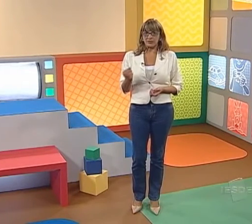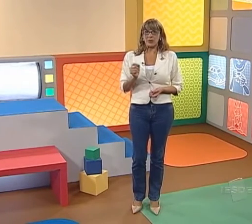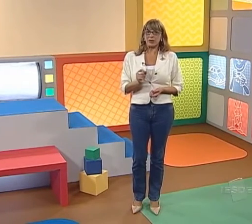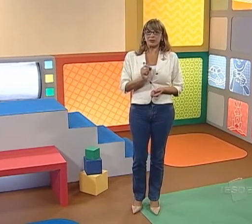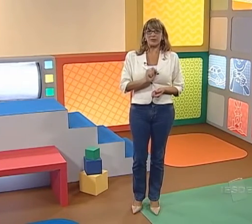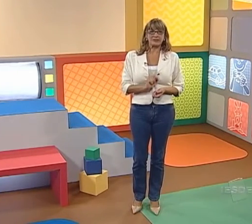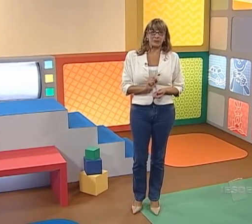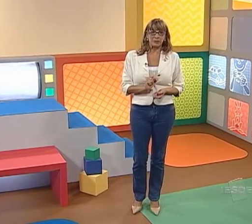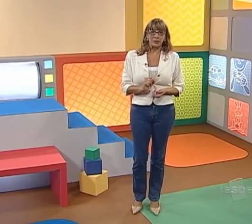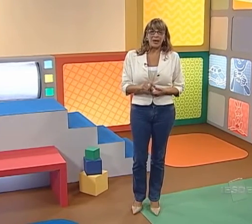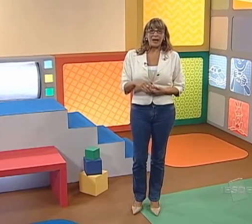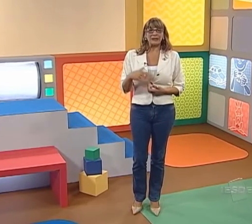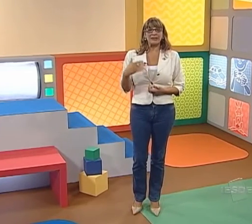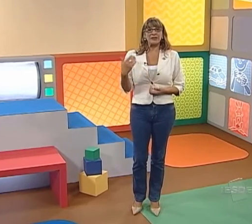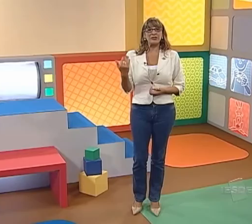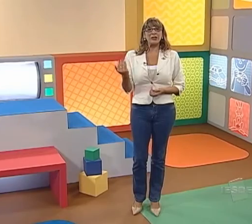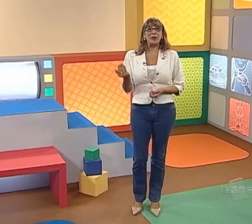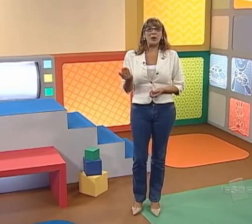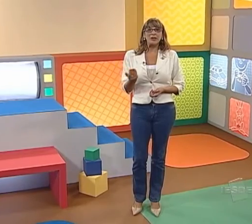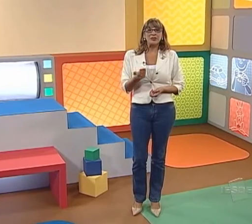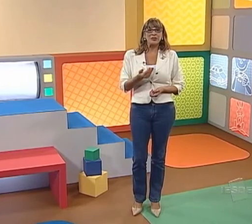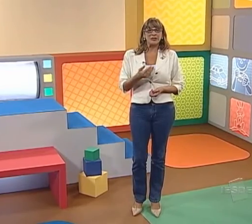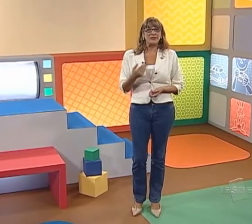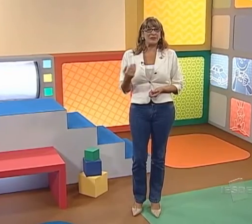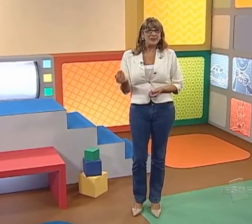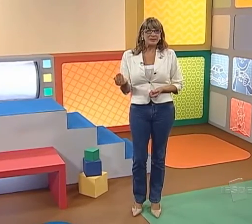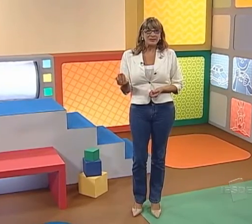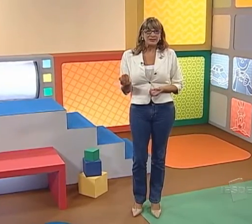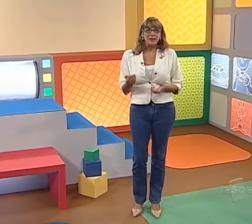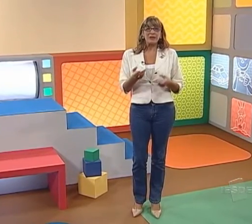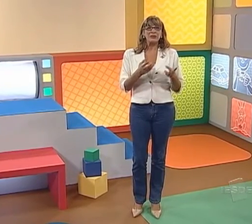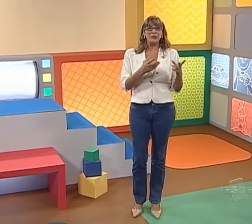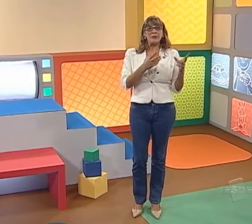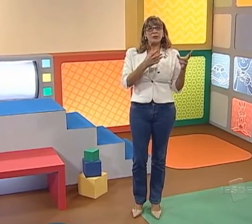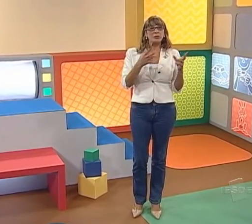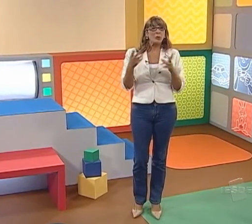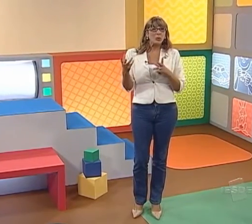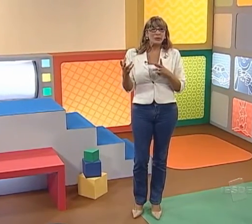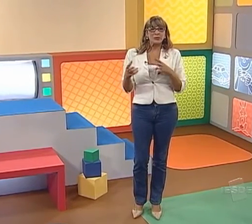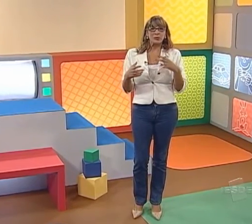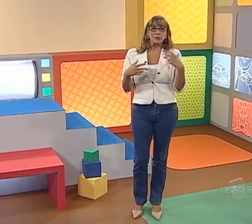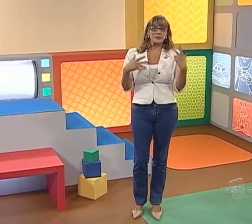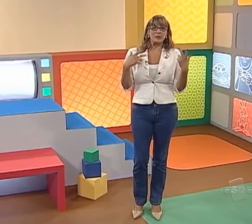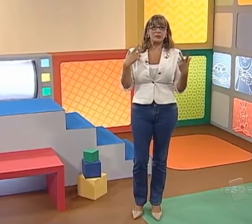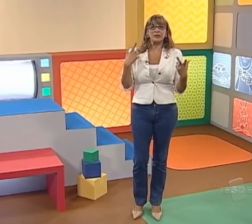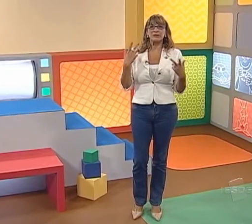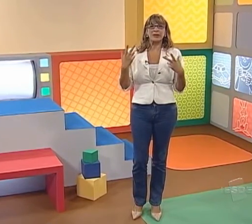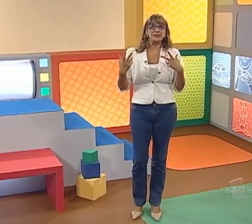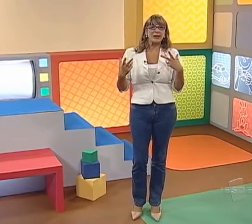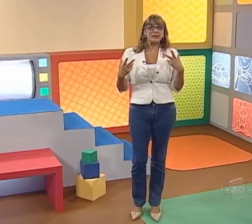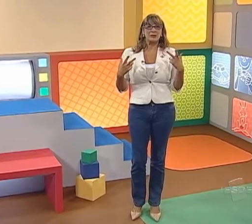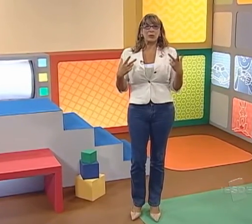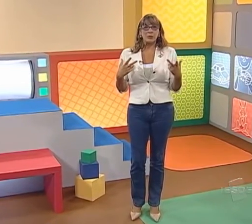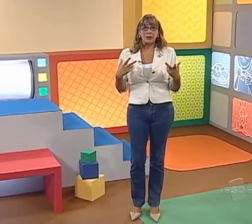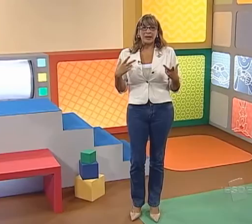é um ótimo exemplo. Através de recortes de revistas, de pessoas com expressões faciais e